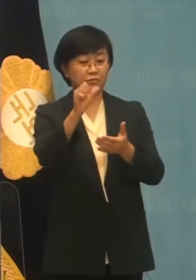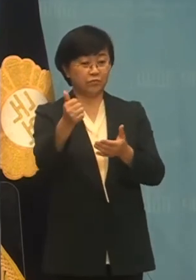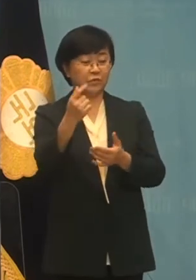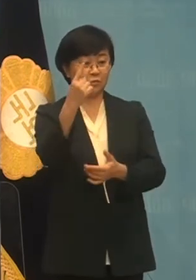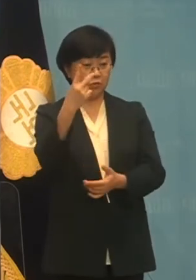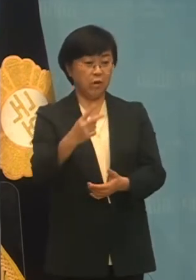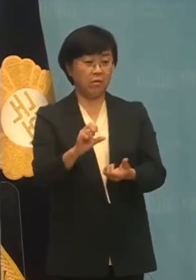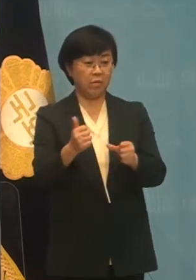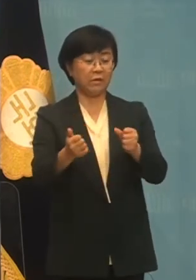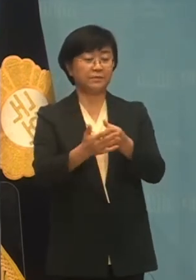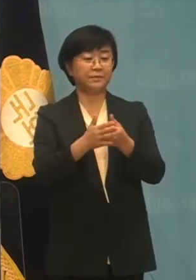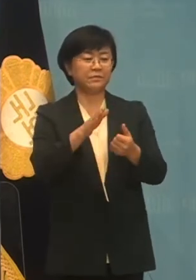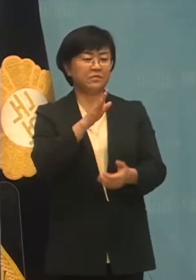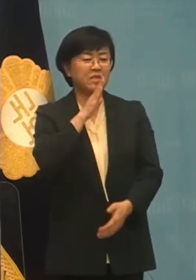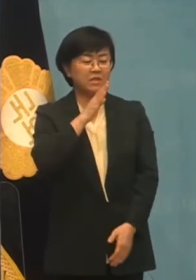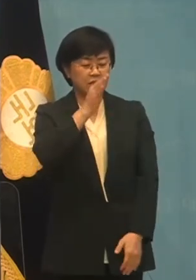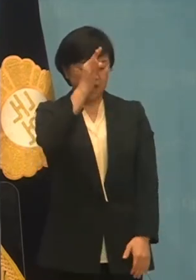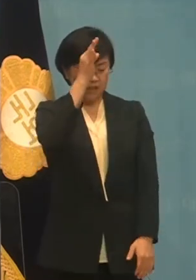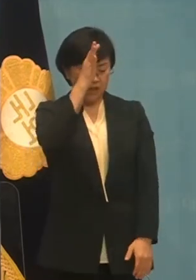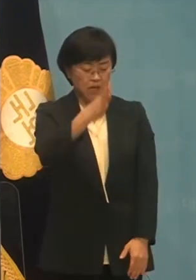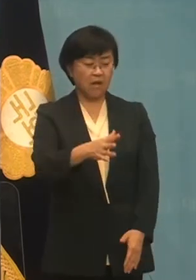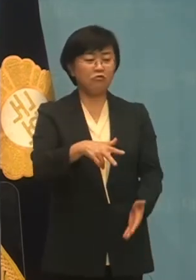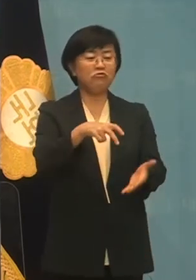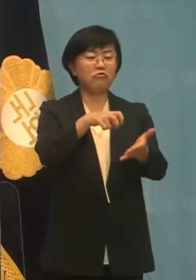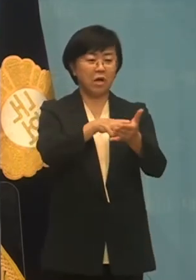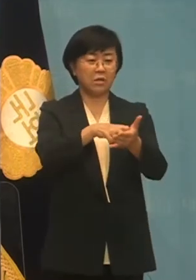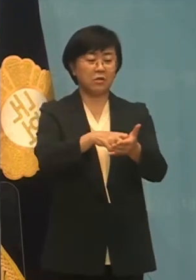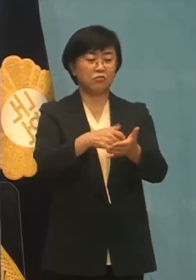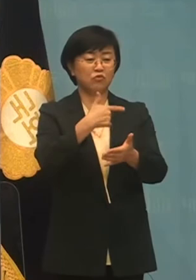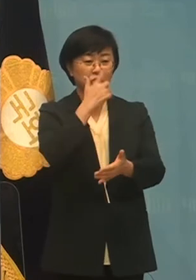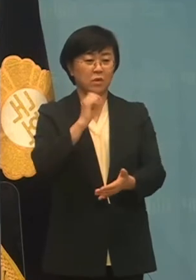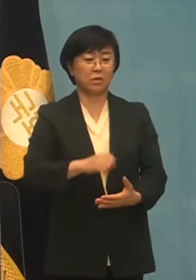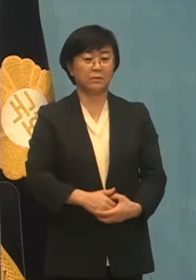공군은 석고대죄를 해도 모자랄 판입니다.